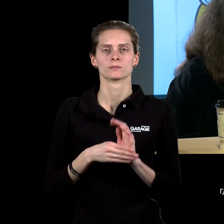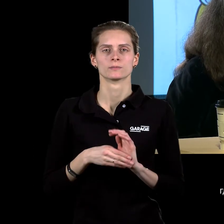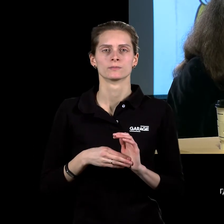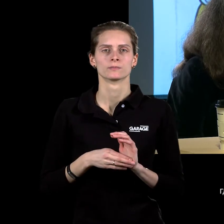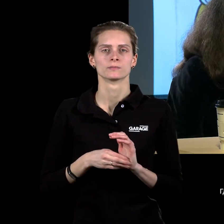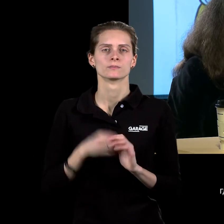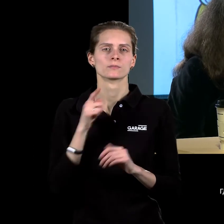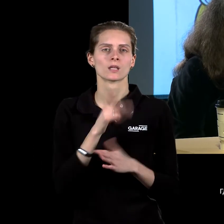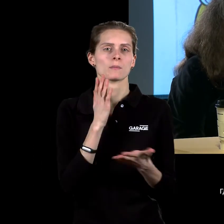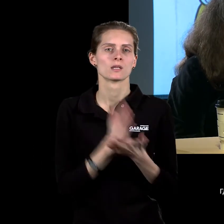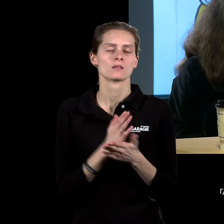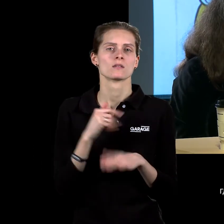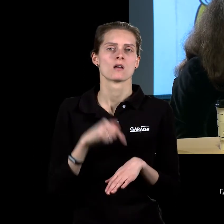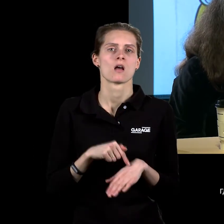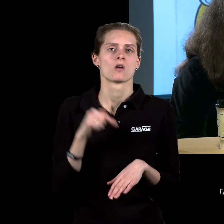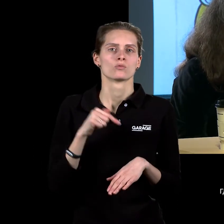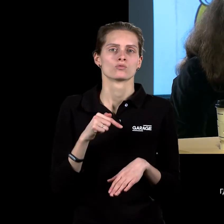вот это как бы ощущение